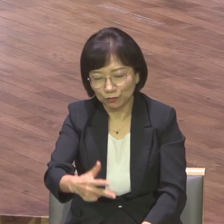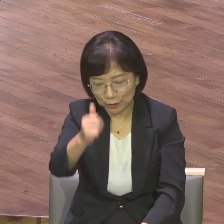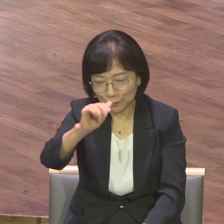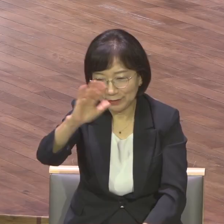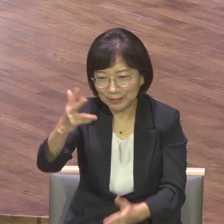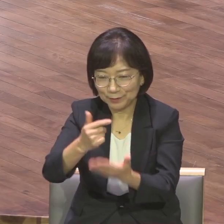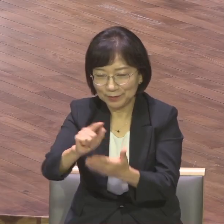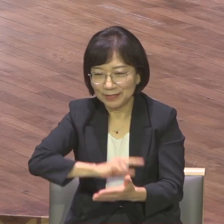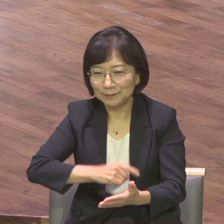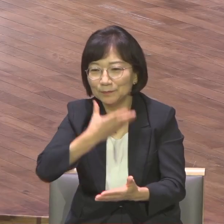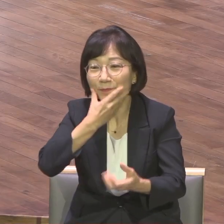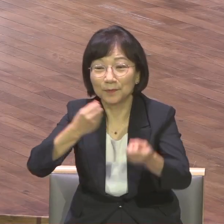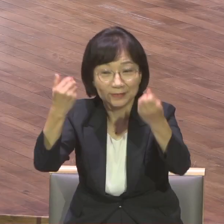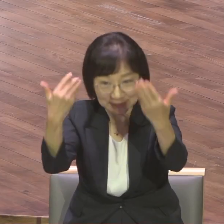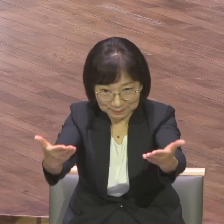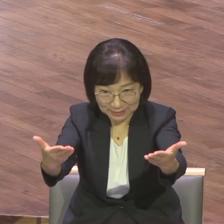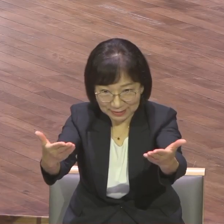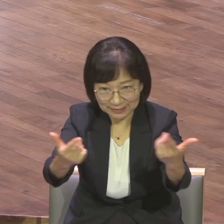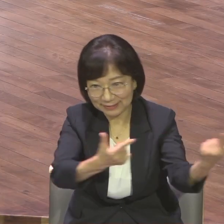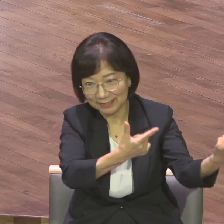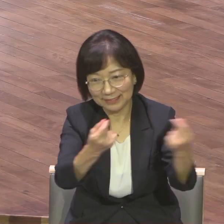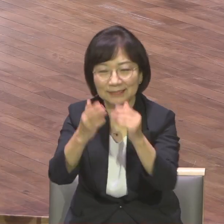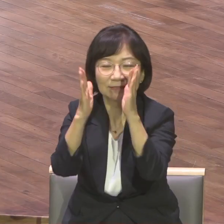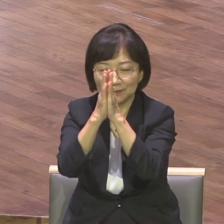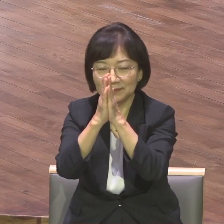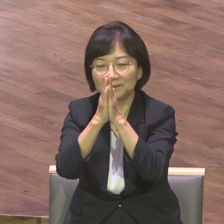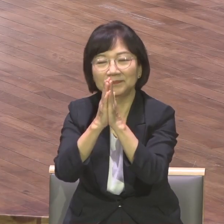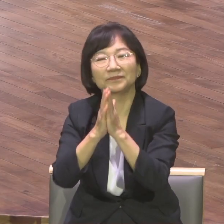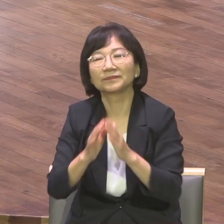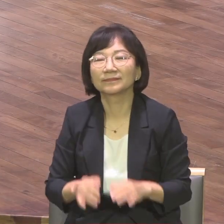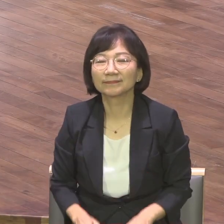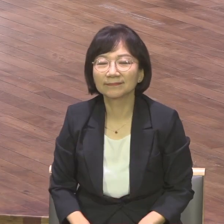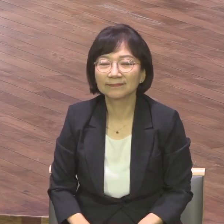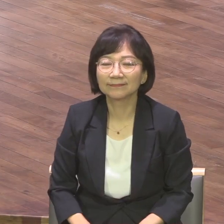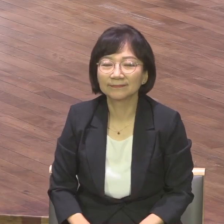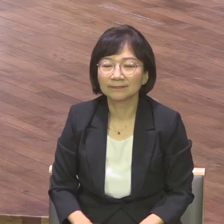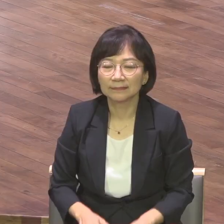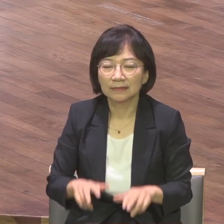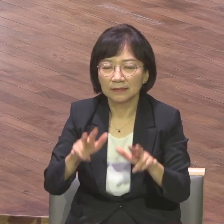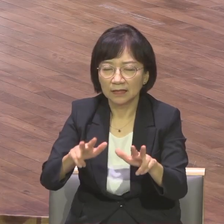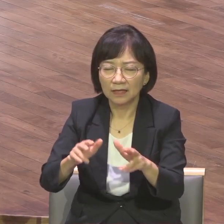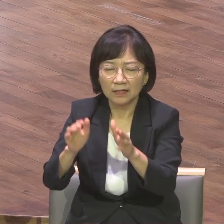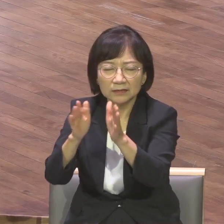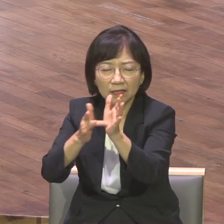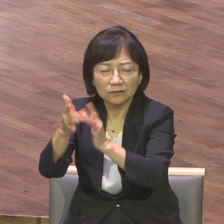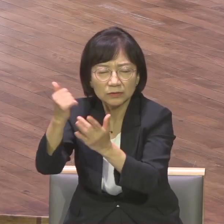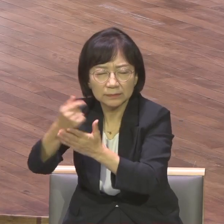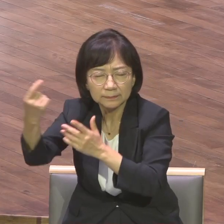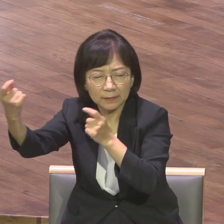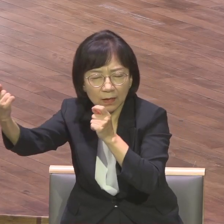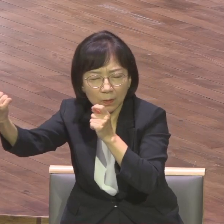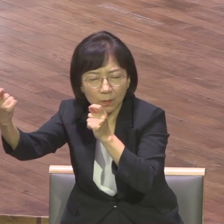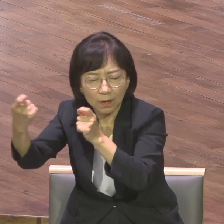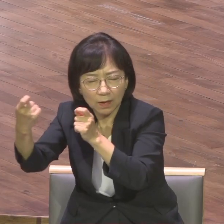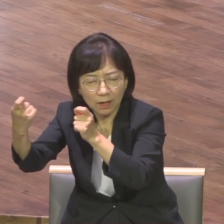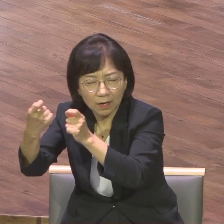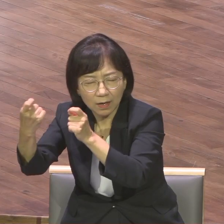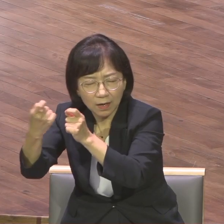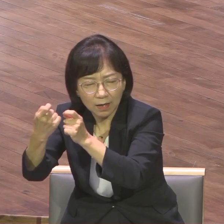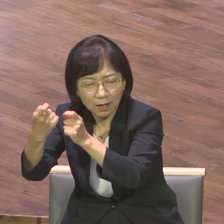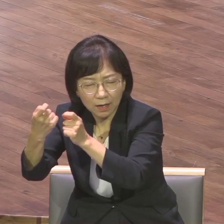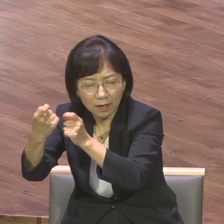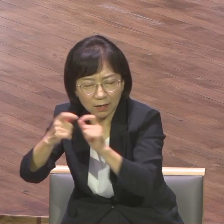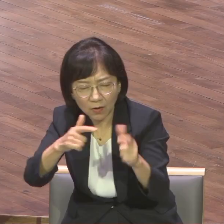축복합니다. 기도합시다. 아버지 하나님, 영계의 모든 성도들 주님의 재림이 임박한 이때에 여러 가지 징조들이